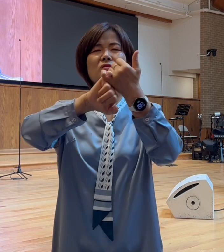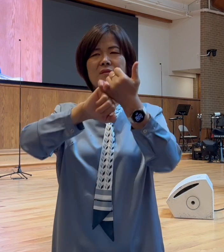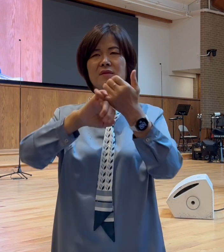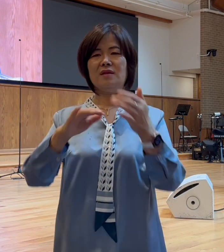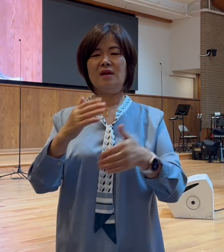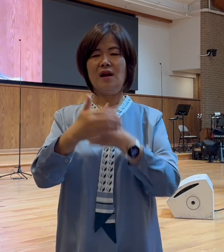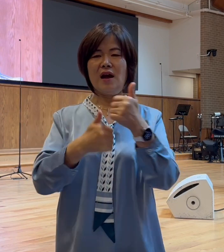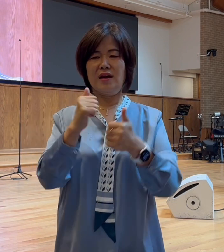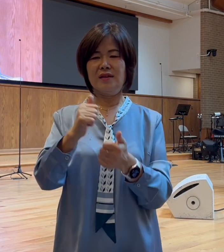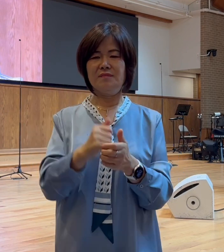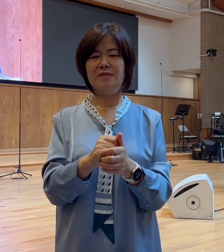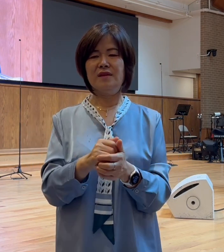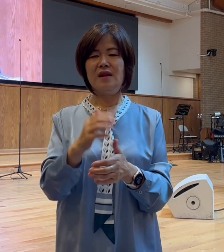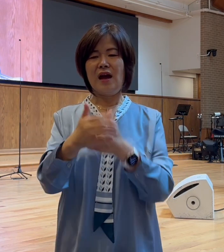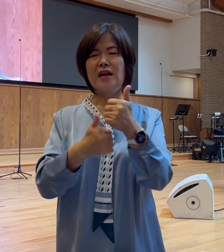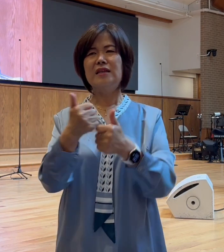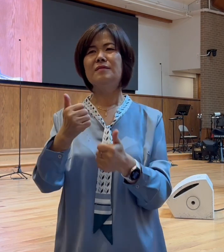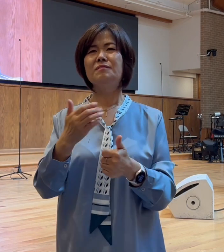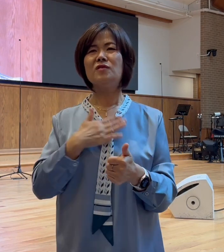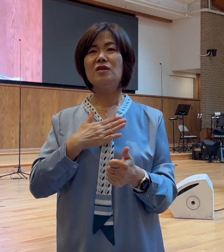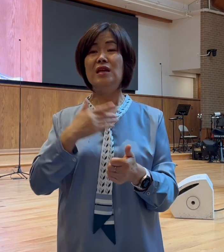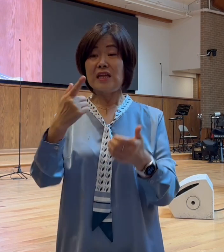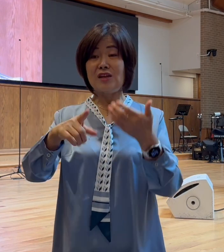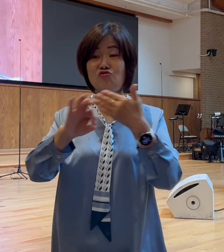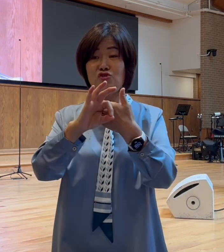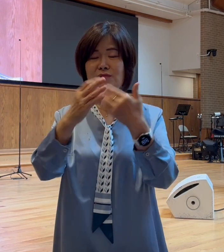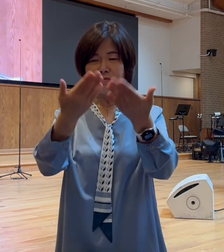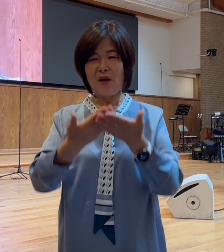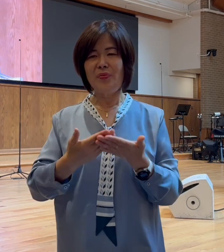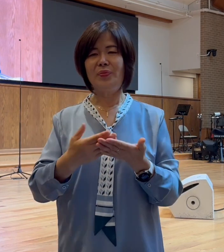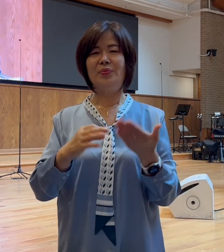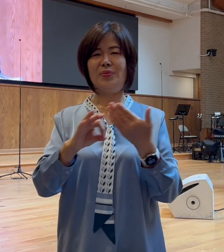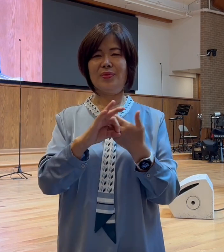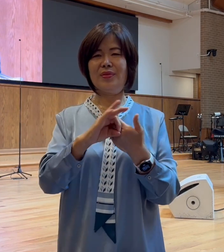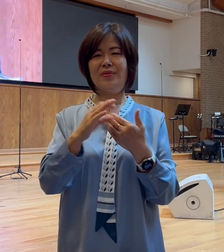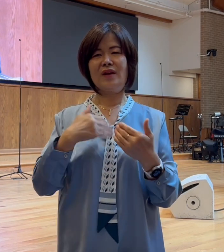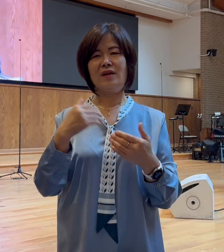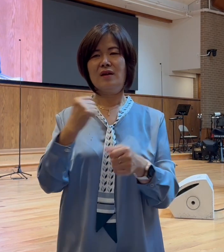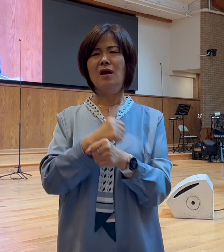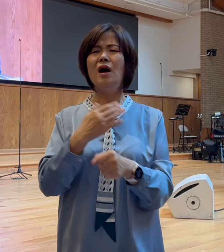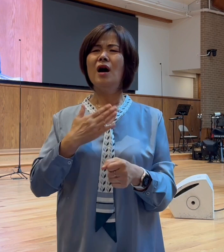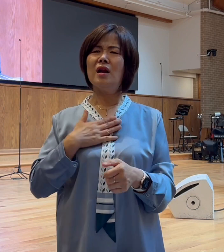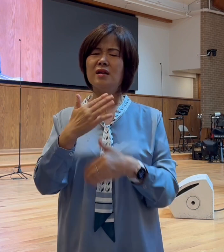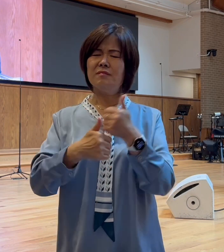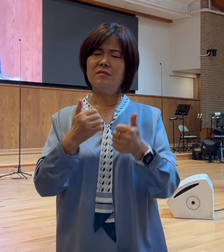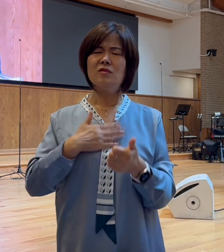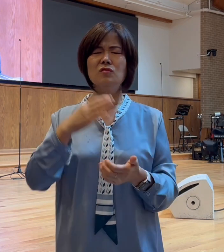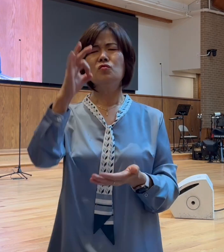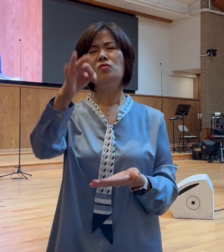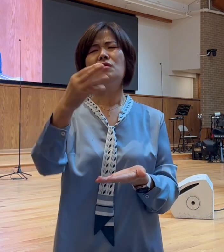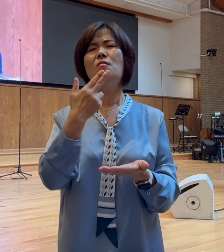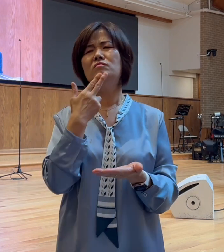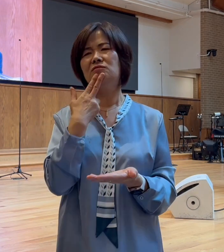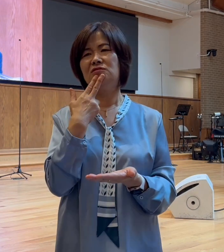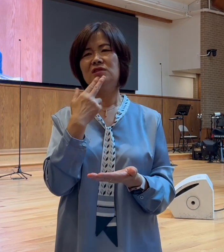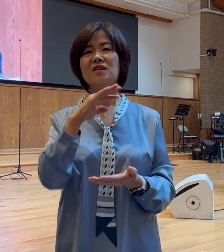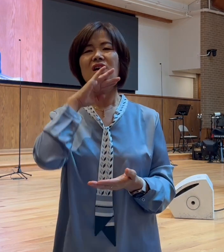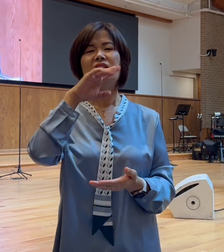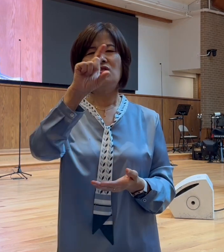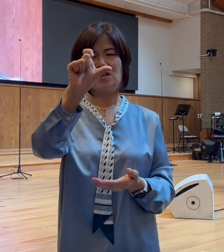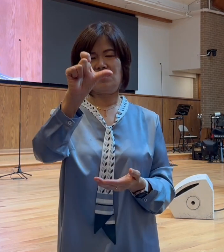서원이 딜인데, 하나님 이렇게 해주시면 제가 이렇게 하겠습니다, 이렇게 하는 건데, 제가 돈이 없는 15살